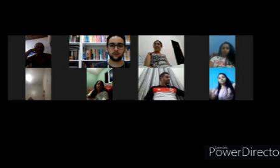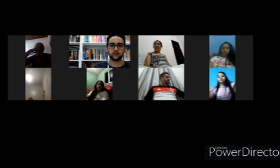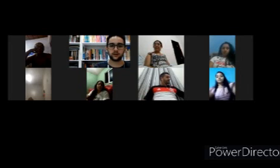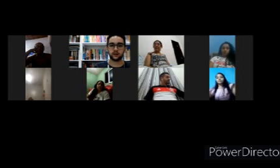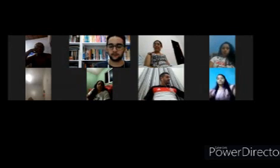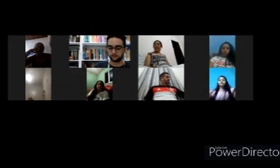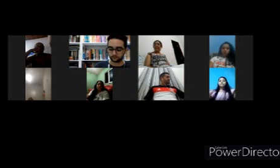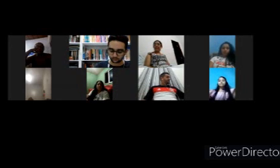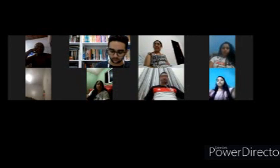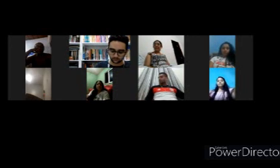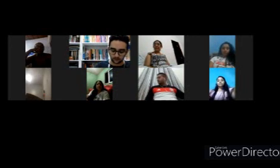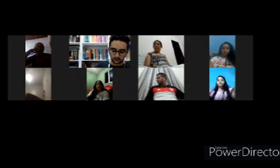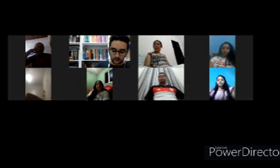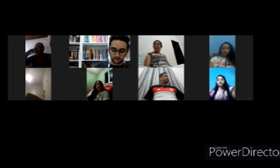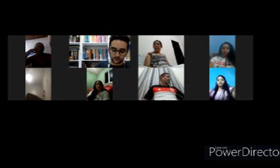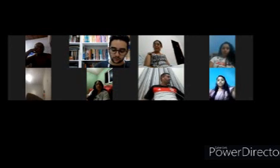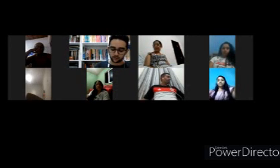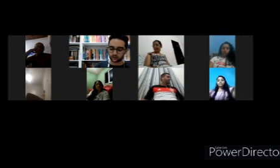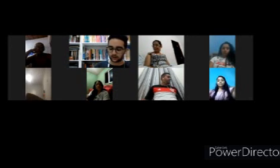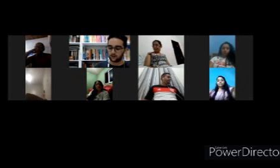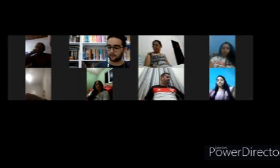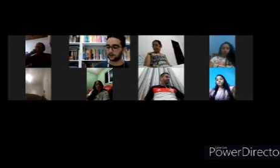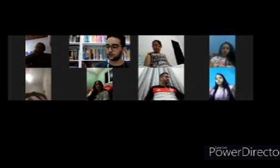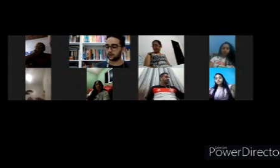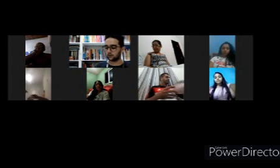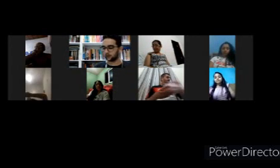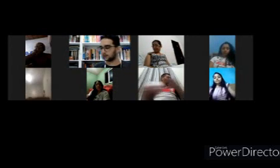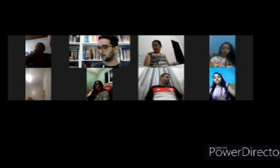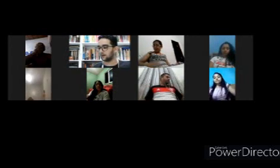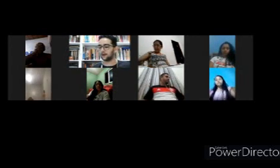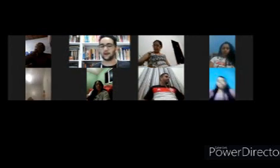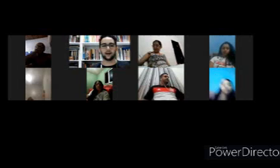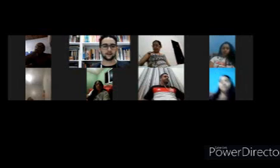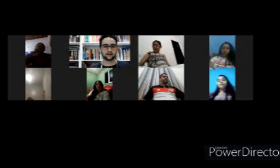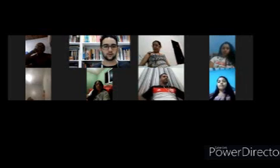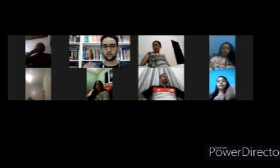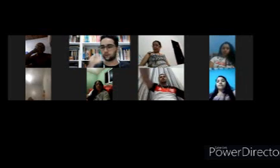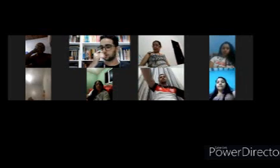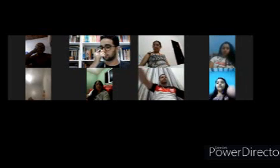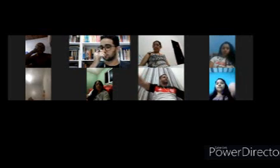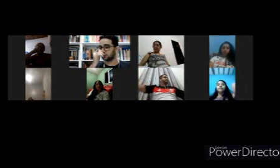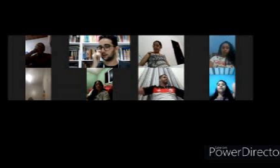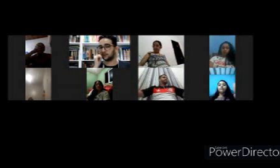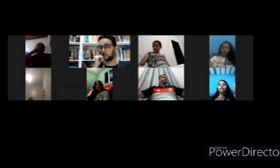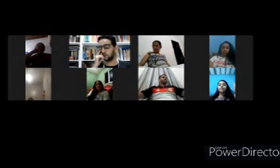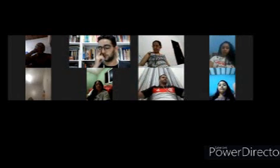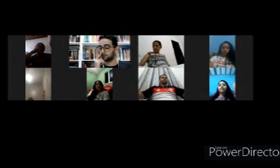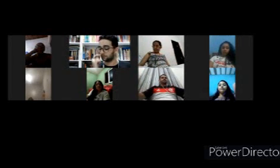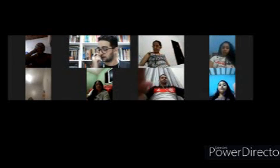no site dela. Mas, de modo geral, a parte teórica era essa de hoje, que a gente ia desenvolver.